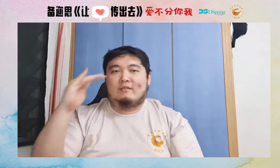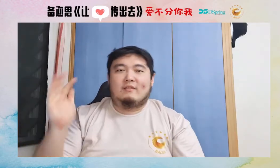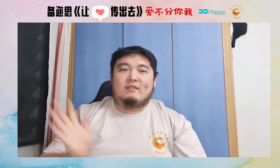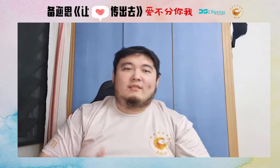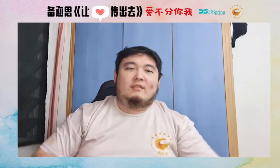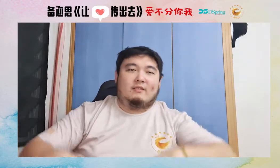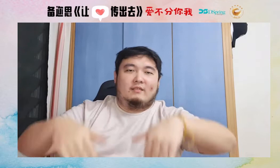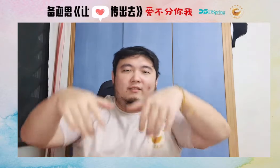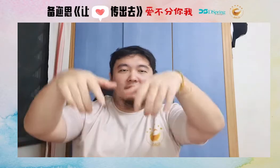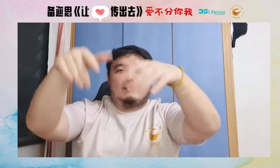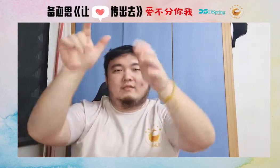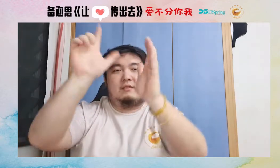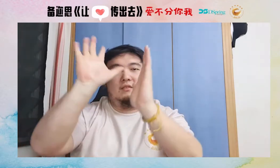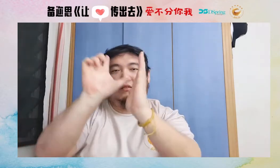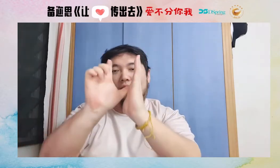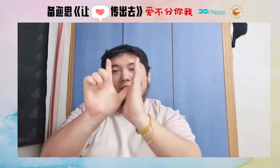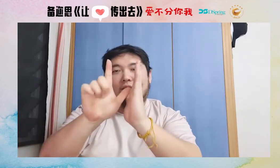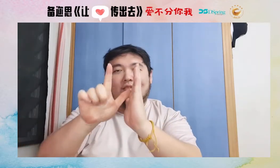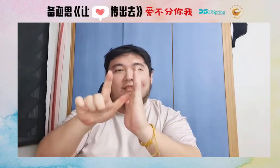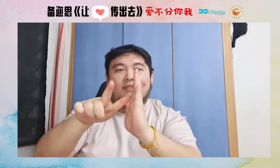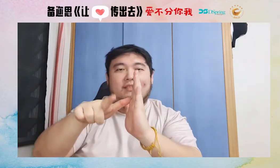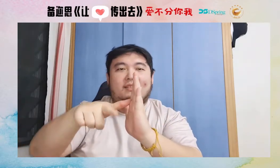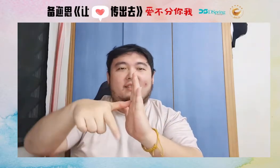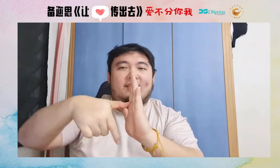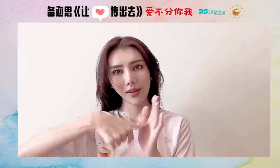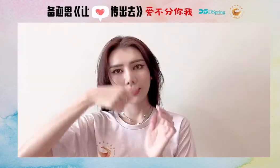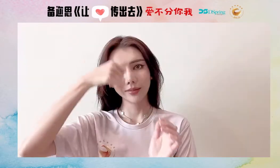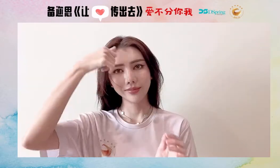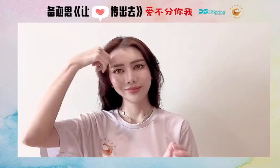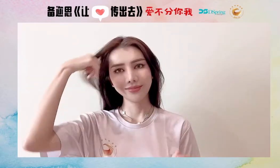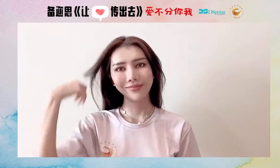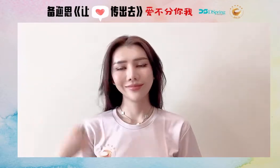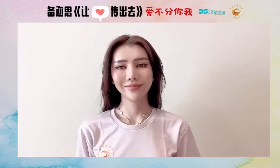有风有雨的岁月，